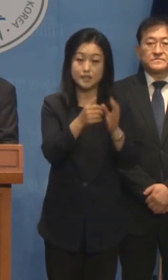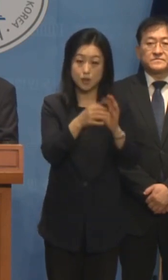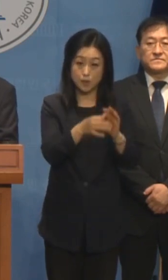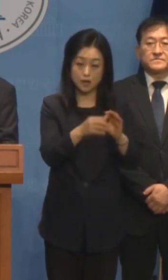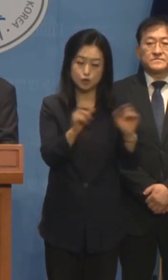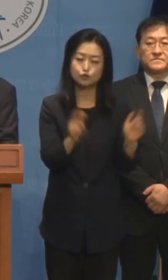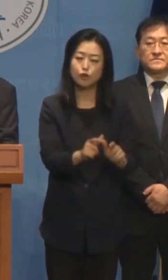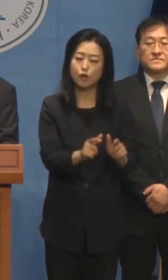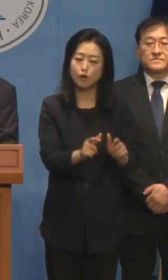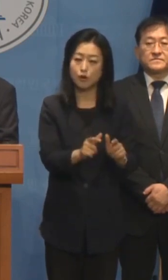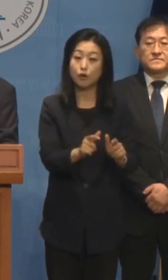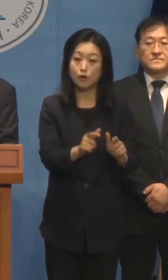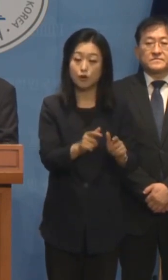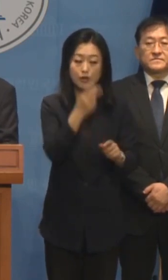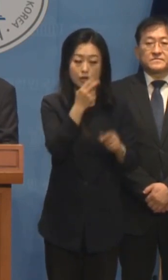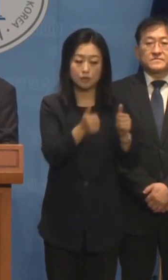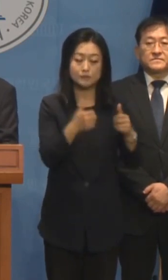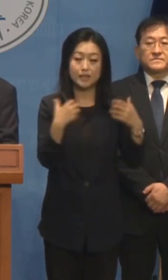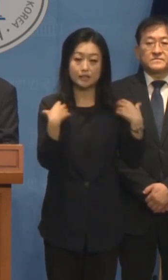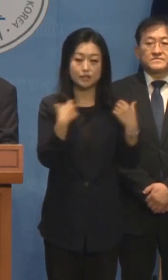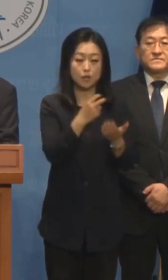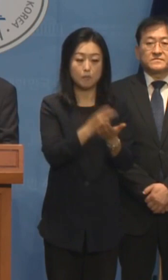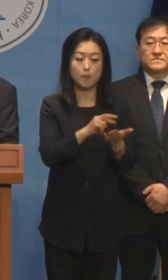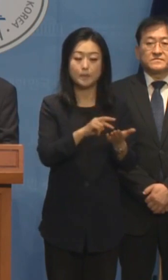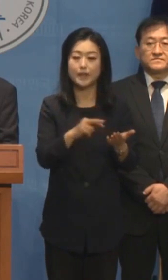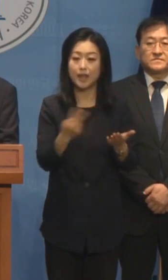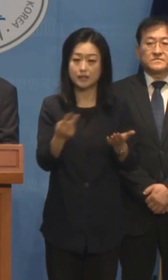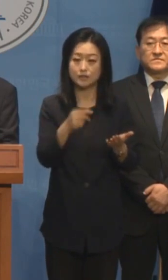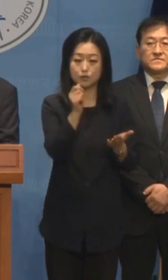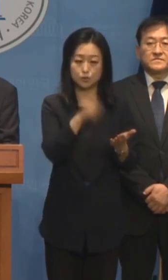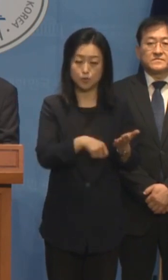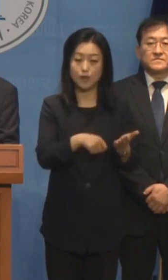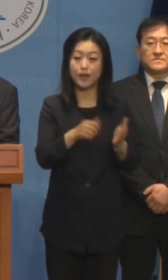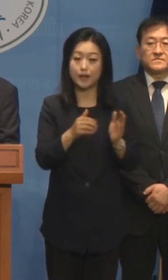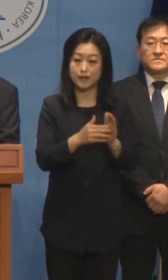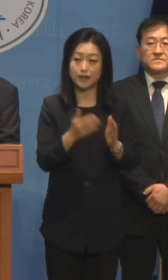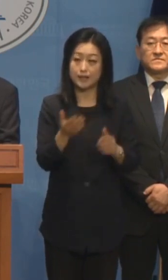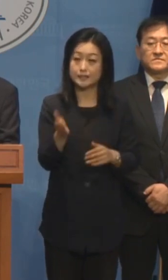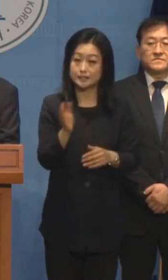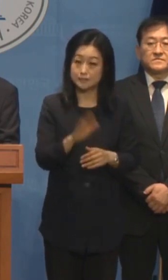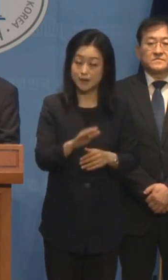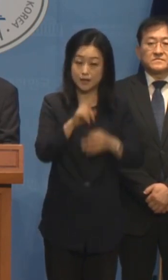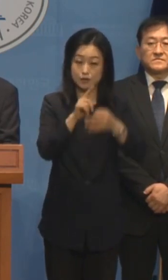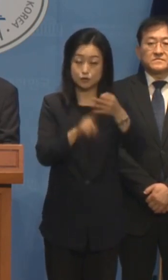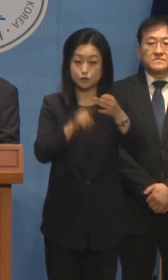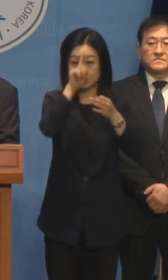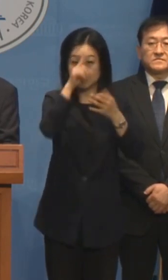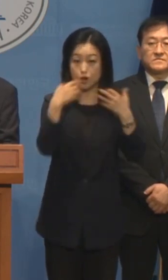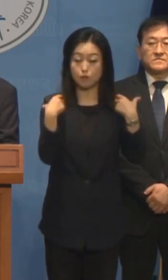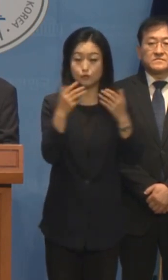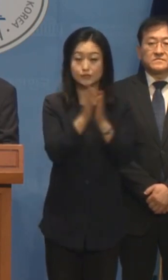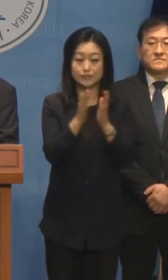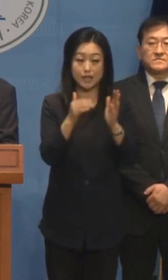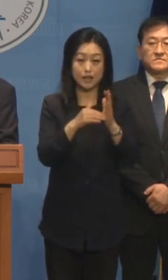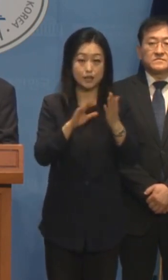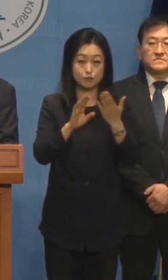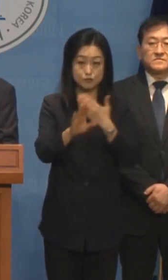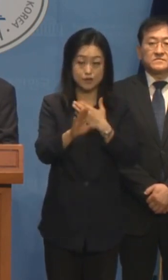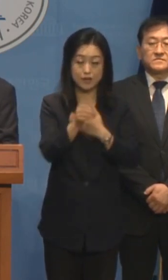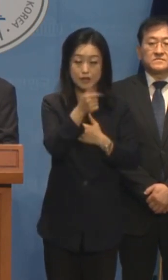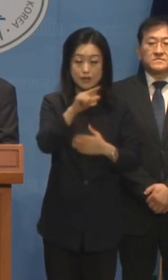축소하는 내용의 검찰청법 개정안을 통과시켰지만 윤석열 정부 출범 이후